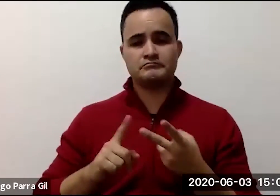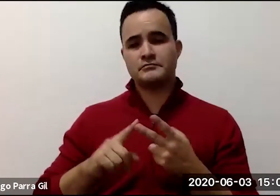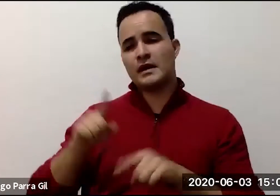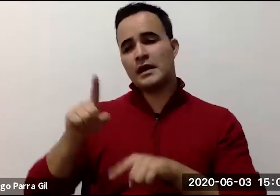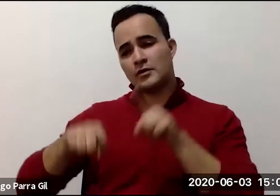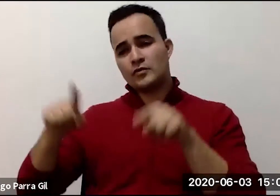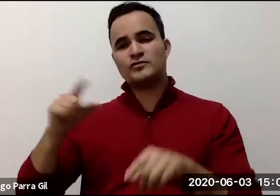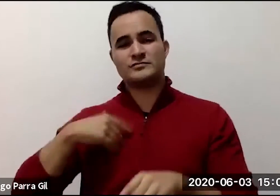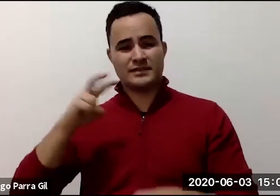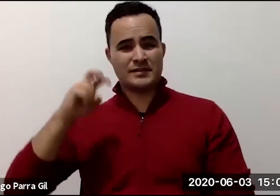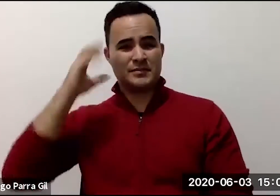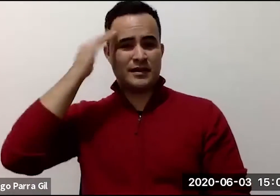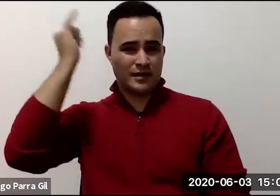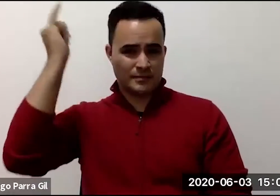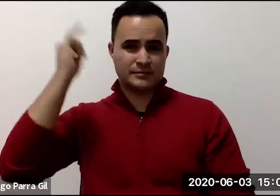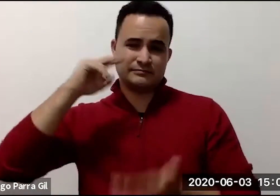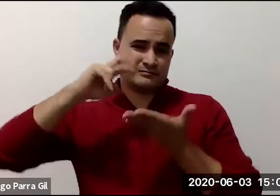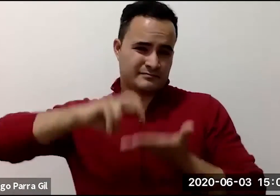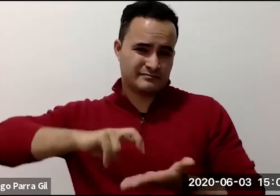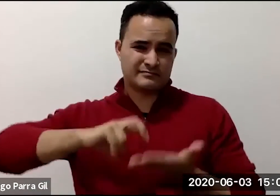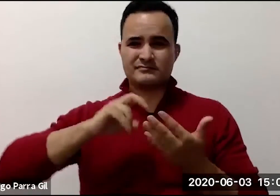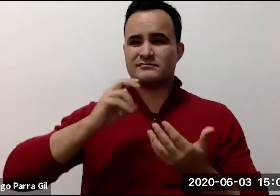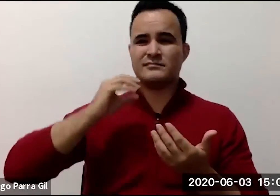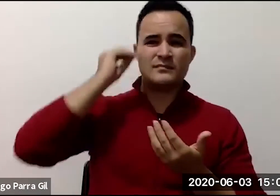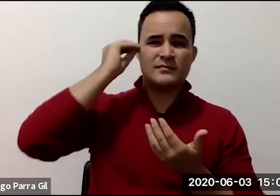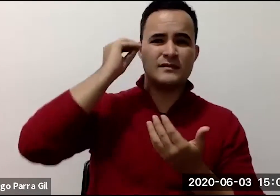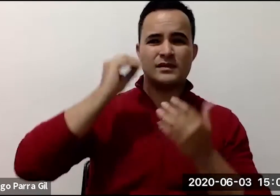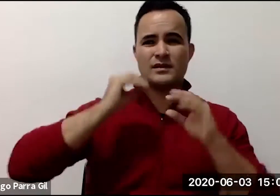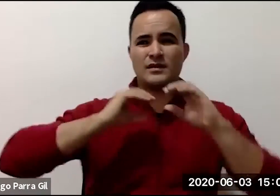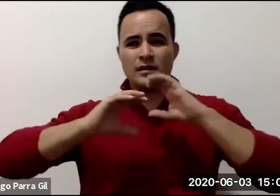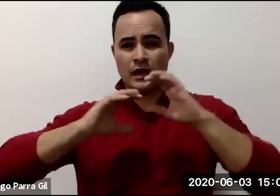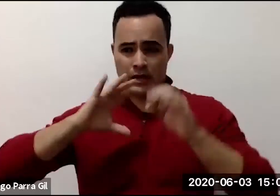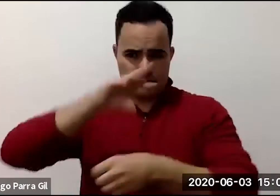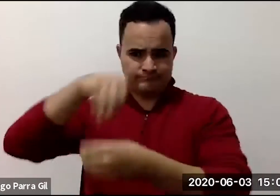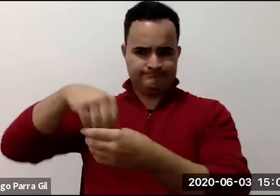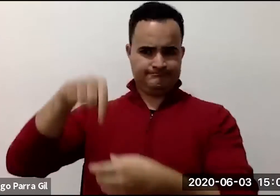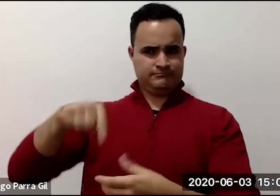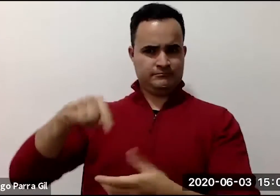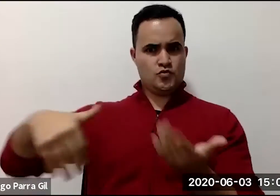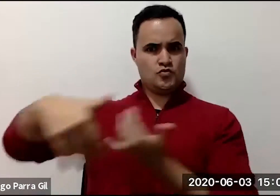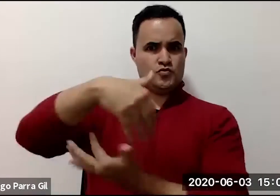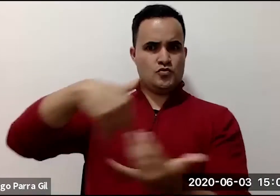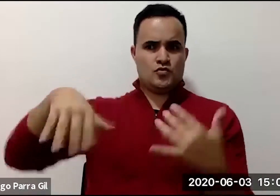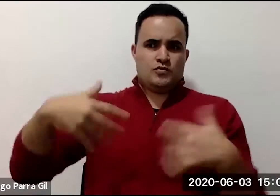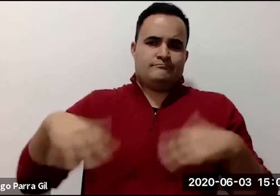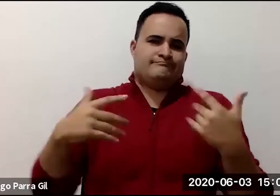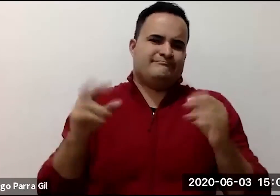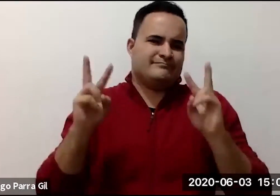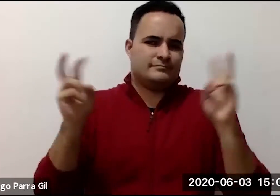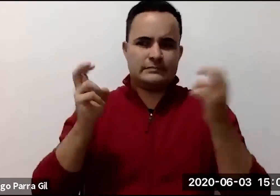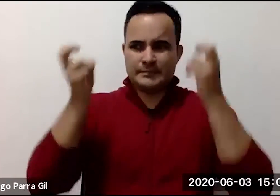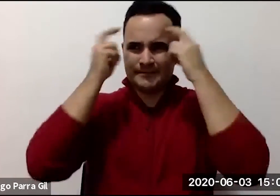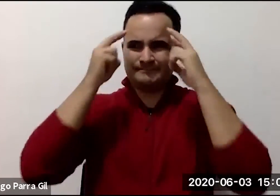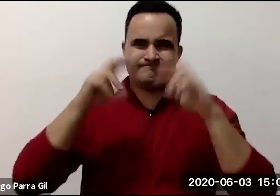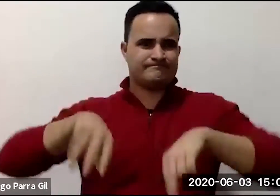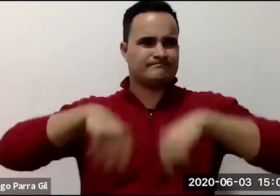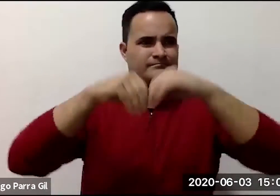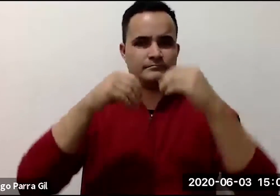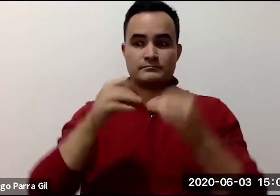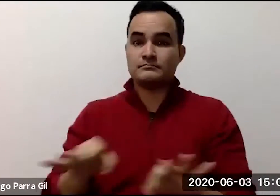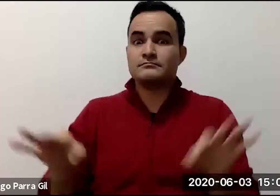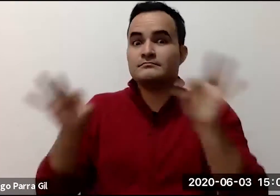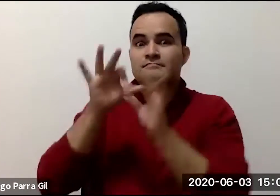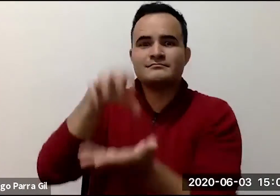neocapitalismo científico y cognitivo, de la globalización y de la sociedad del conocimiento, donde